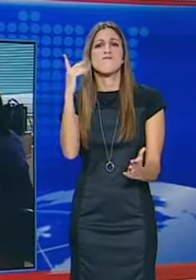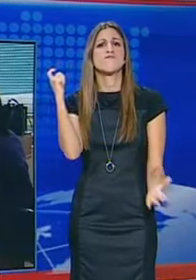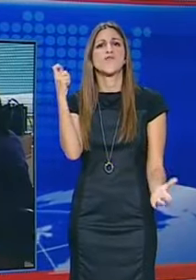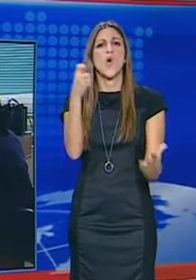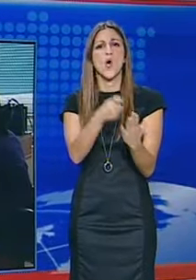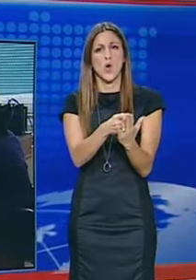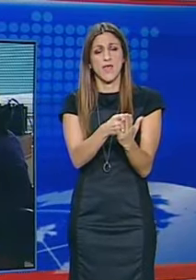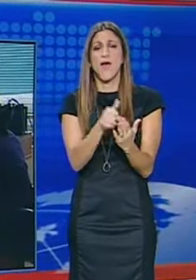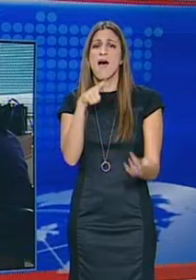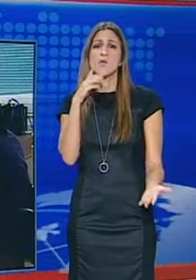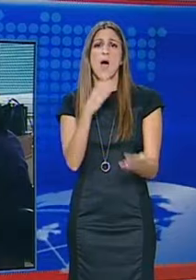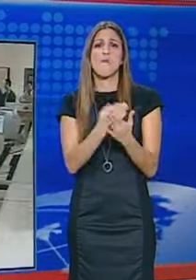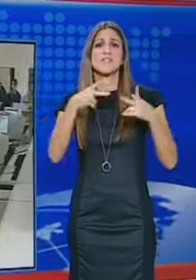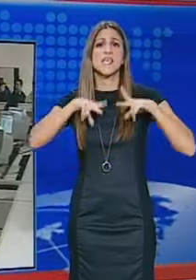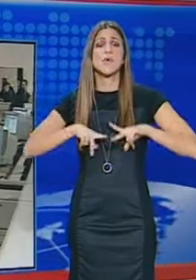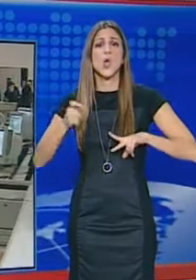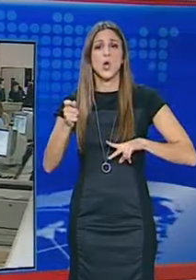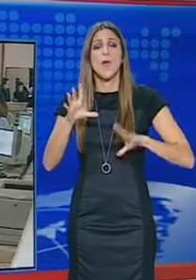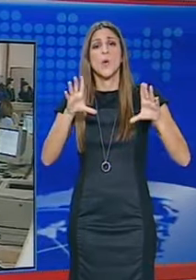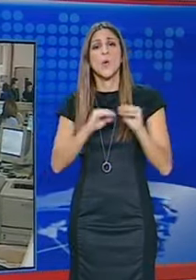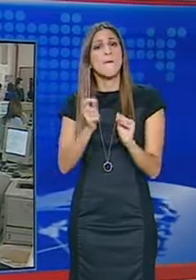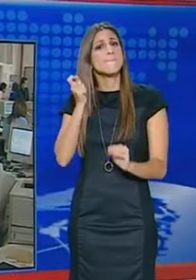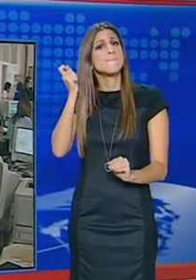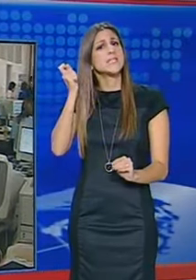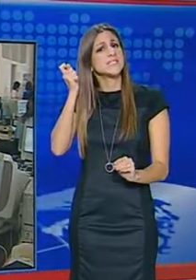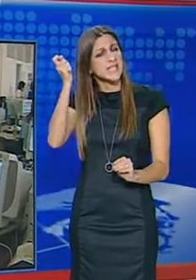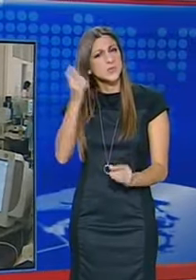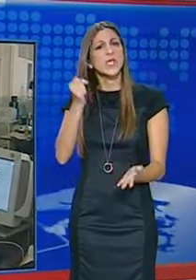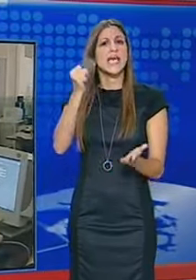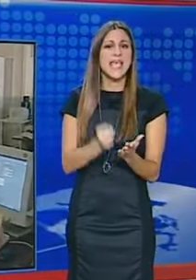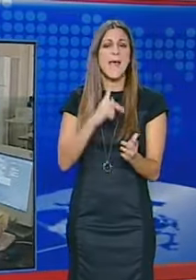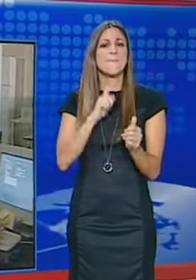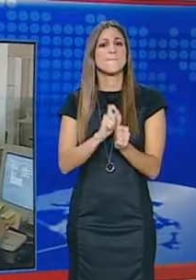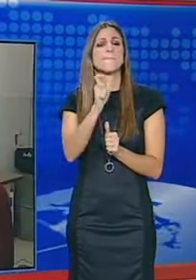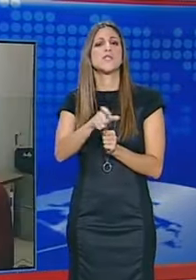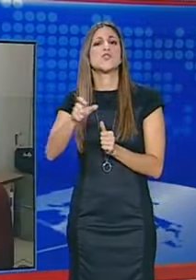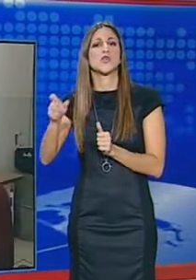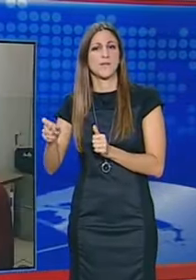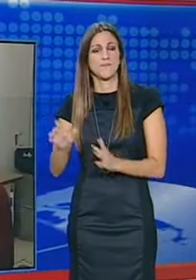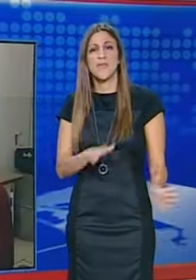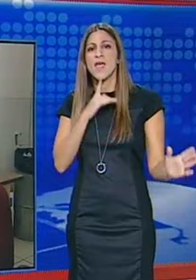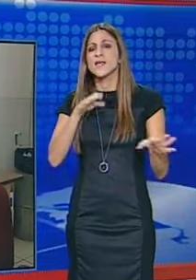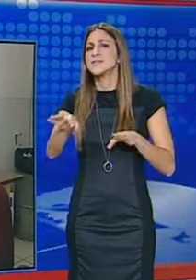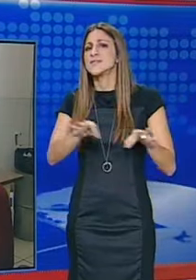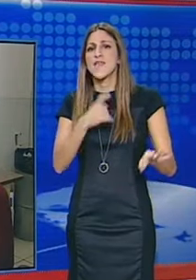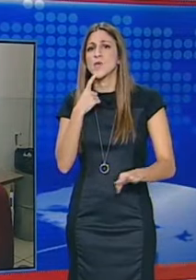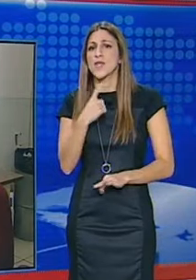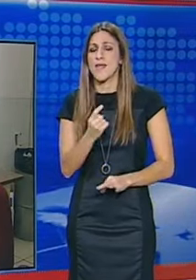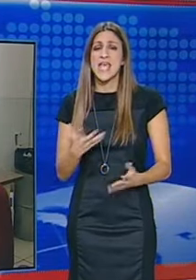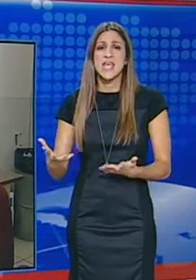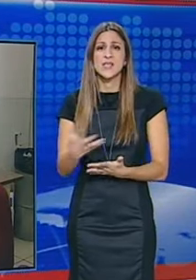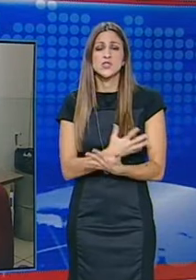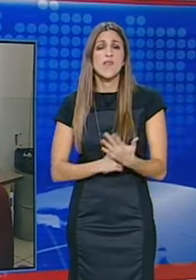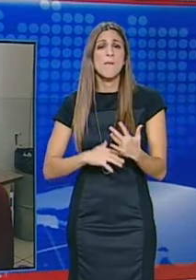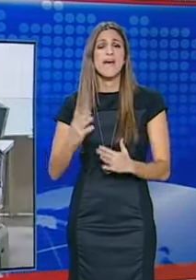προχωρά το υπουργείο οικονομικών που πλήττουν ακόμα περισσότερο τα μεσσαία εισοδήματα σύμφωνα με το εναλλακτικό σχέδιο τα εισοδήματα έως